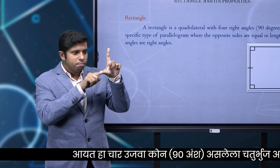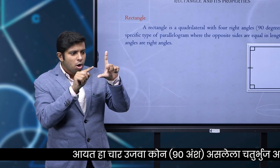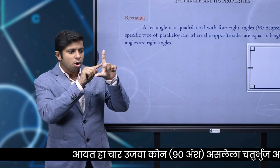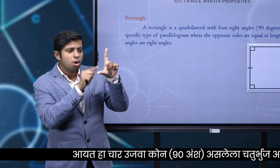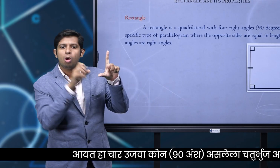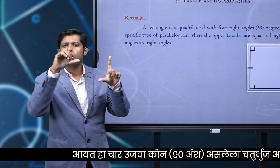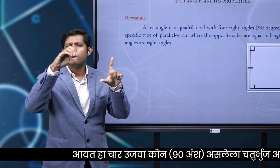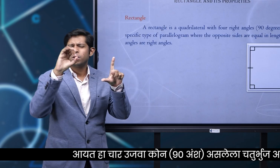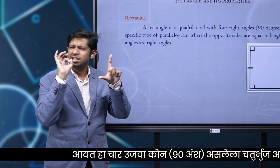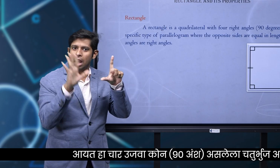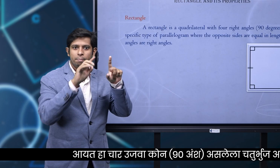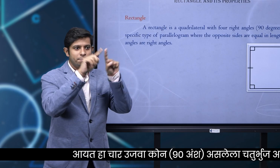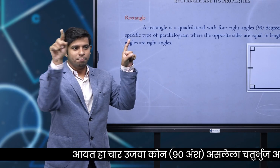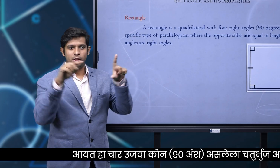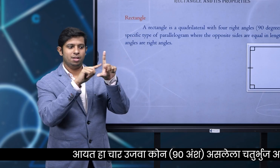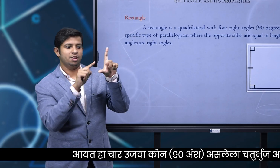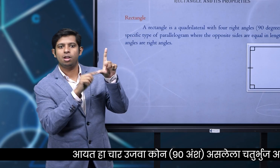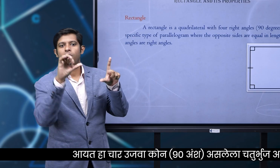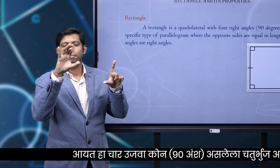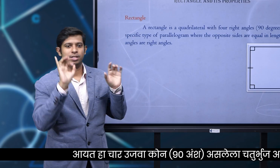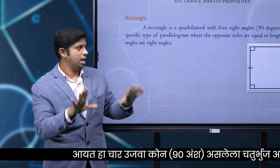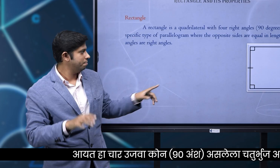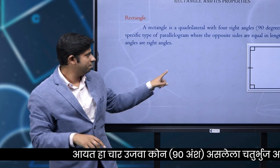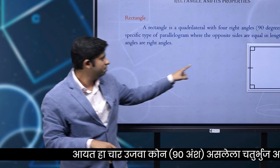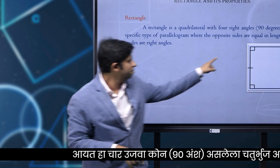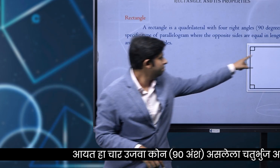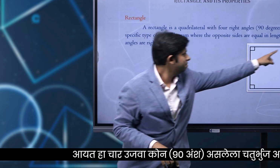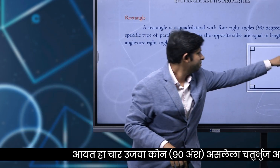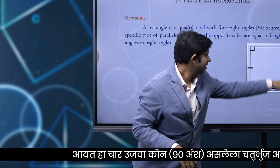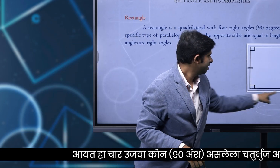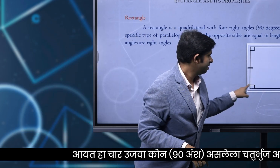उजवा कोन 90 अंश असलेला चतुर्भुज आहे.